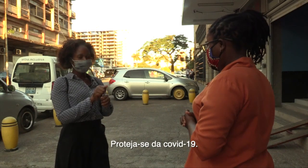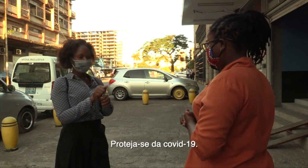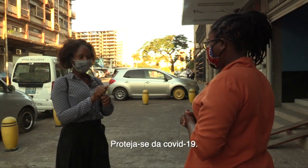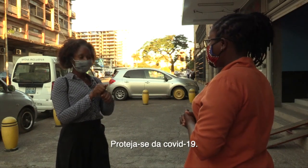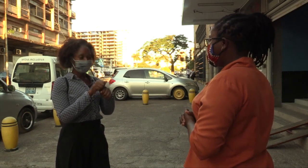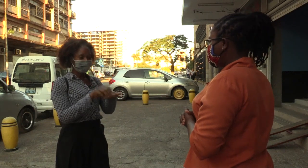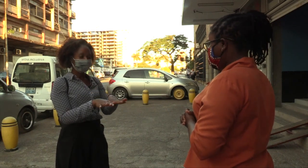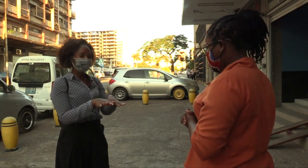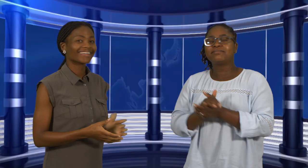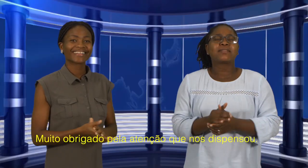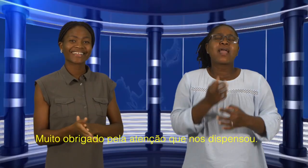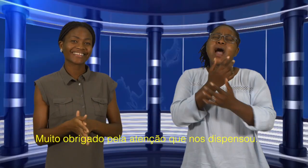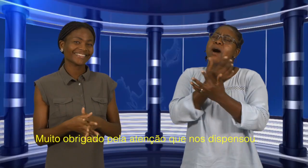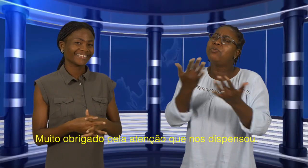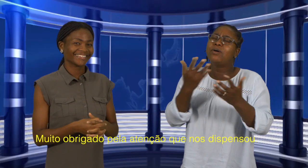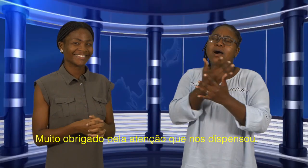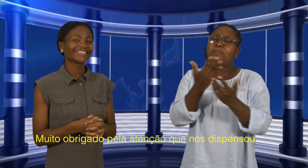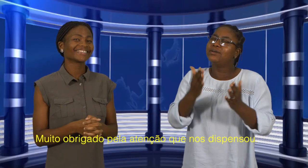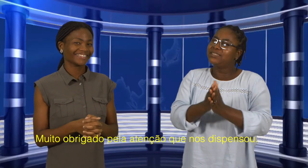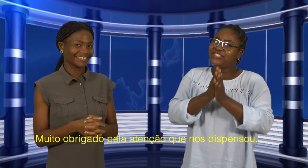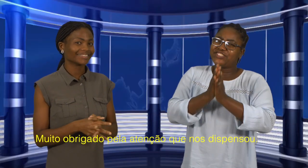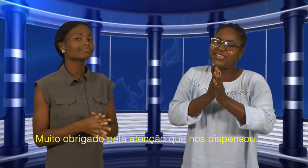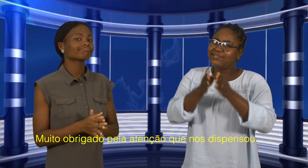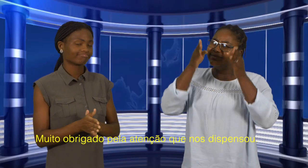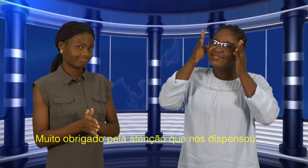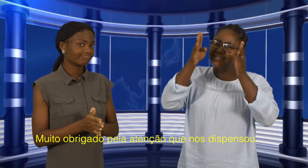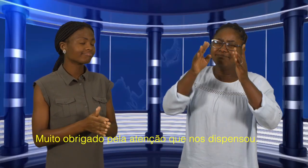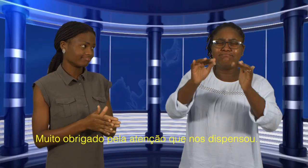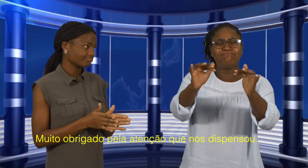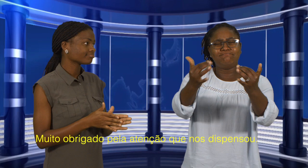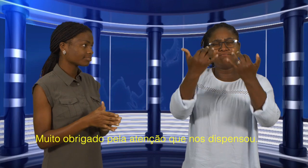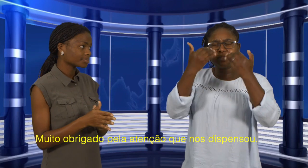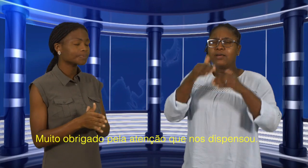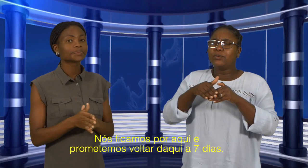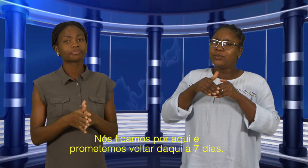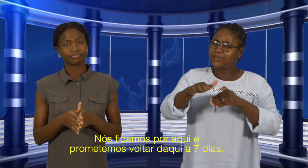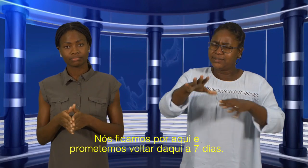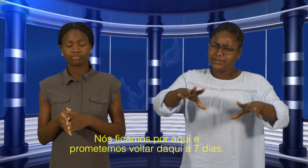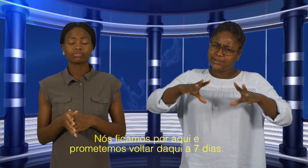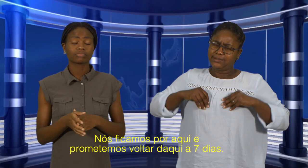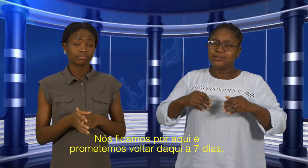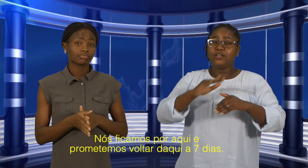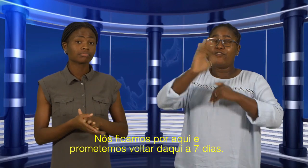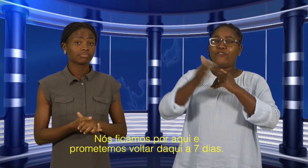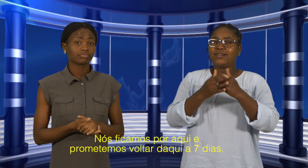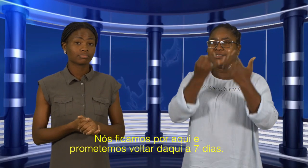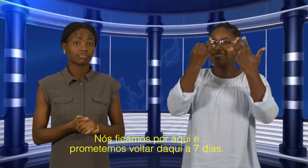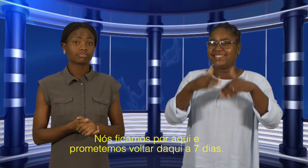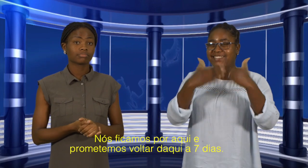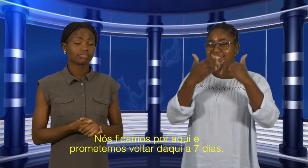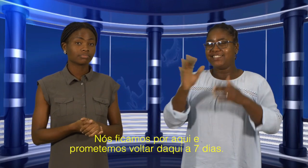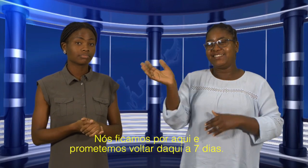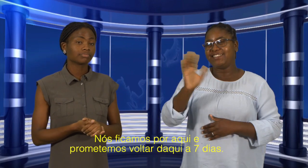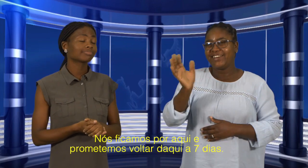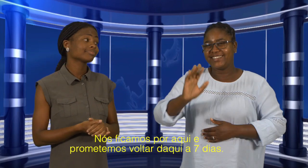-19. Muito obrigada pela atenção que nos dispensou. Nós ficamos por aqui e prometemos